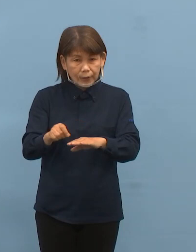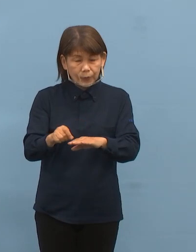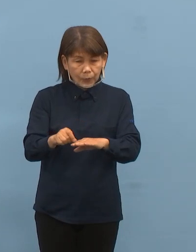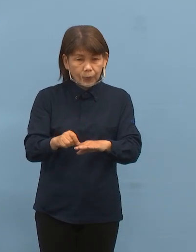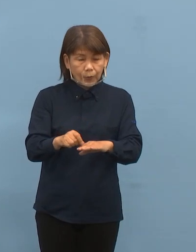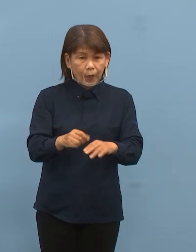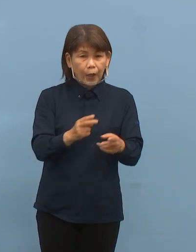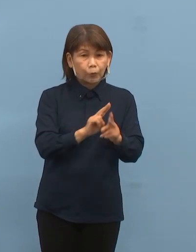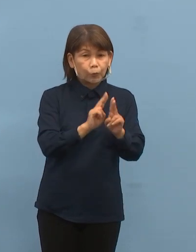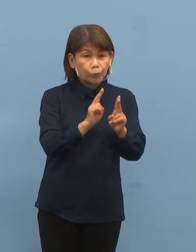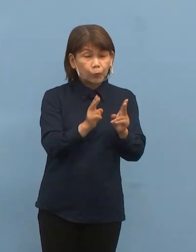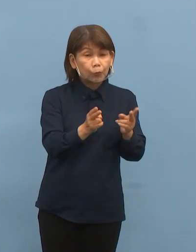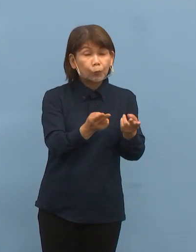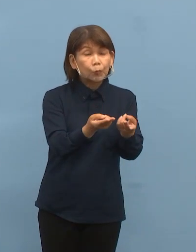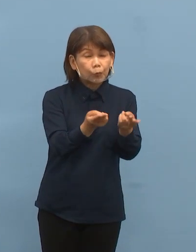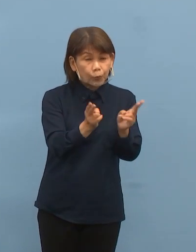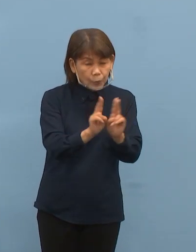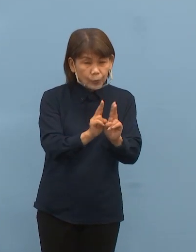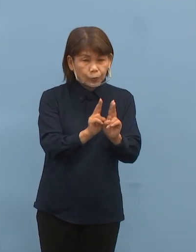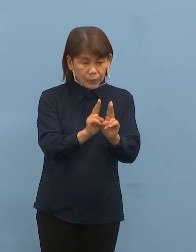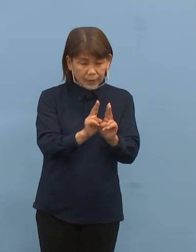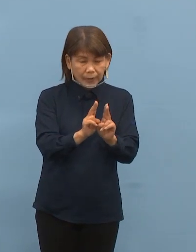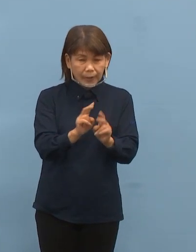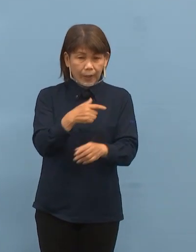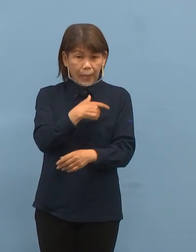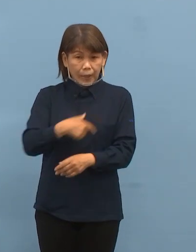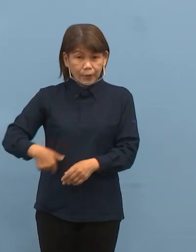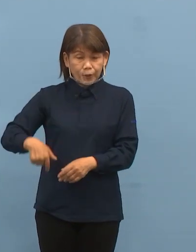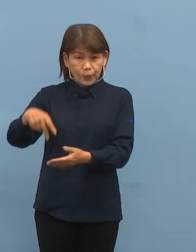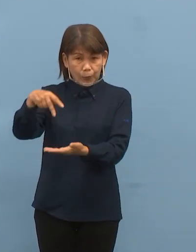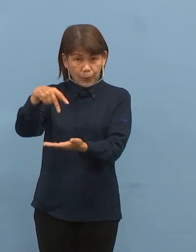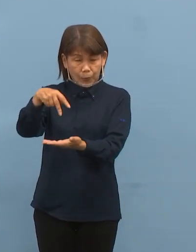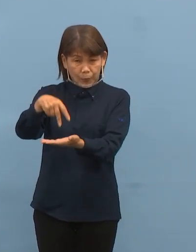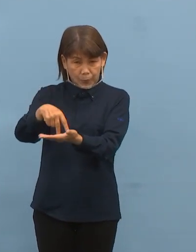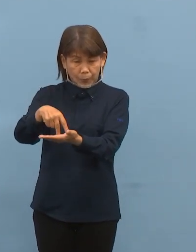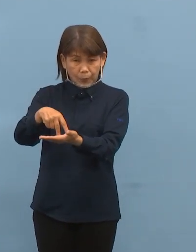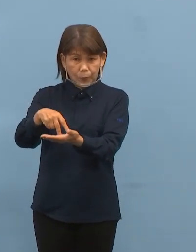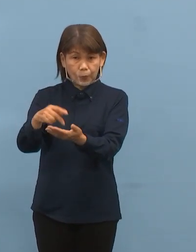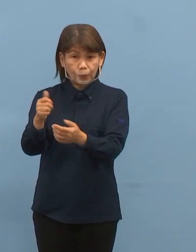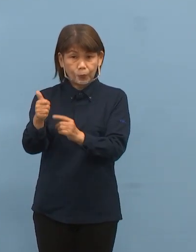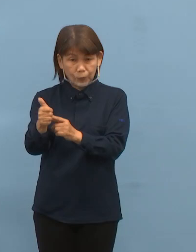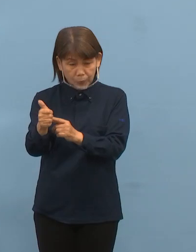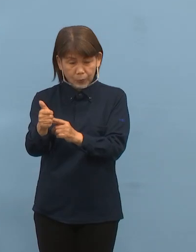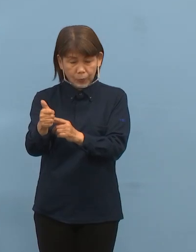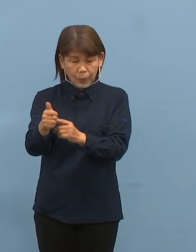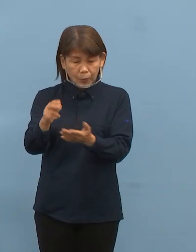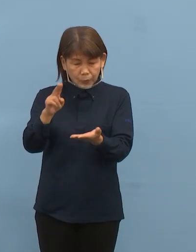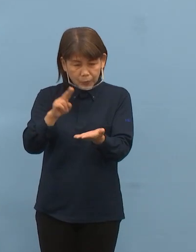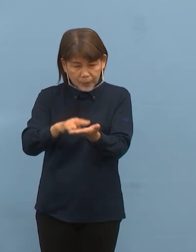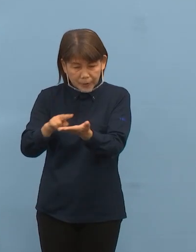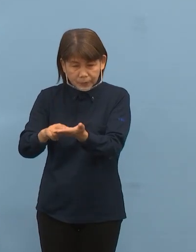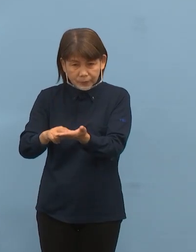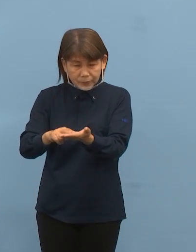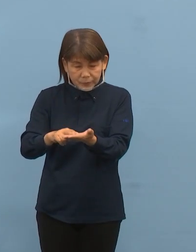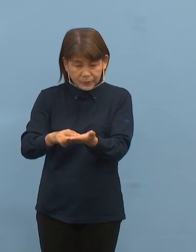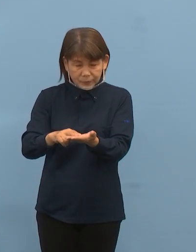者、候補予定者ありきというスタンスでは全くございません。